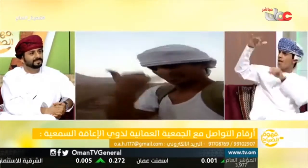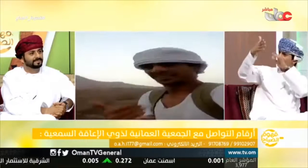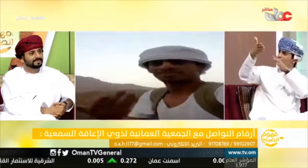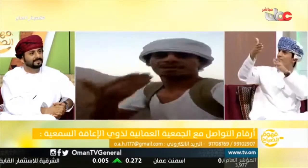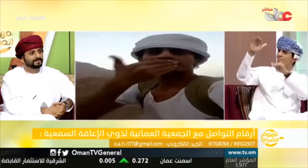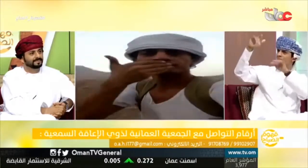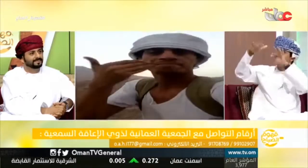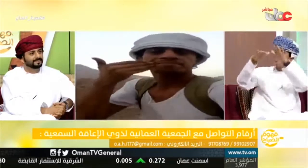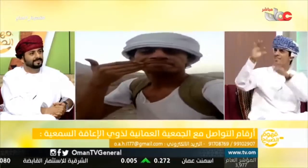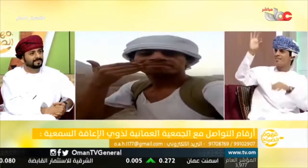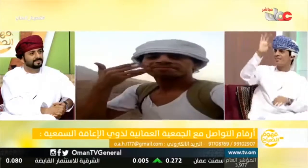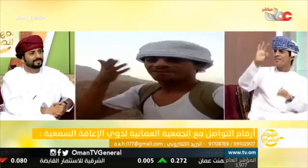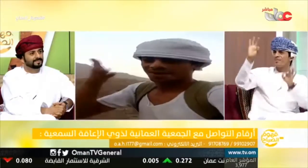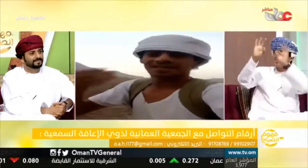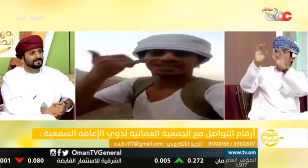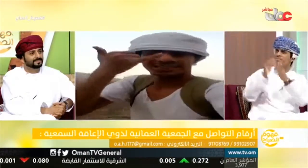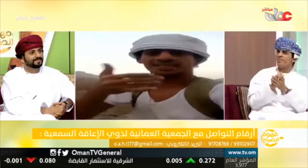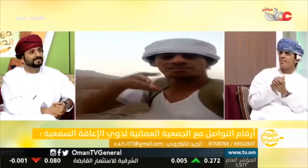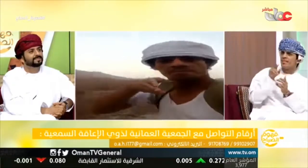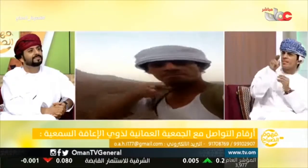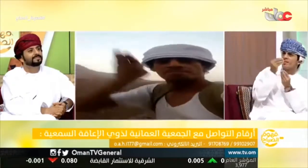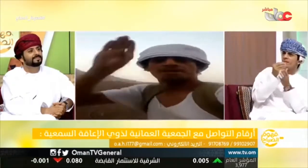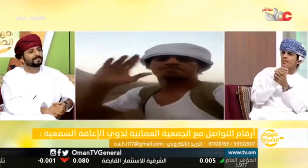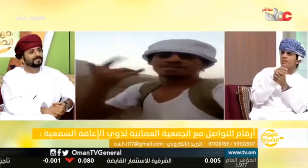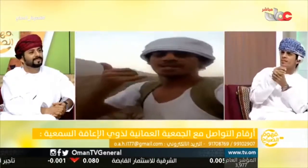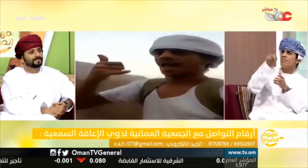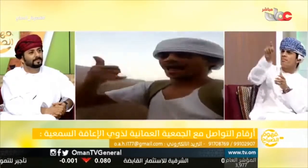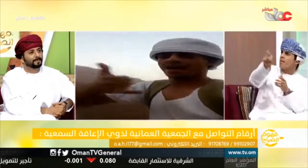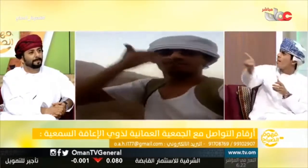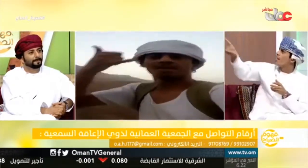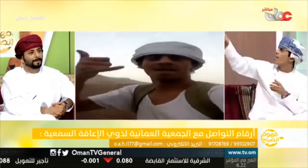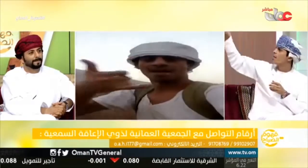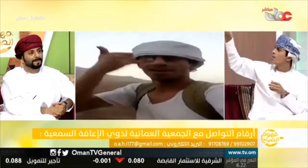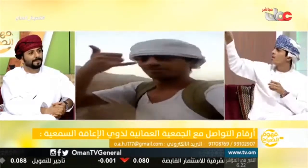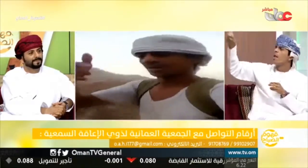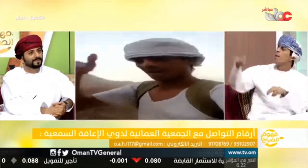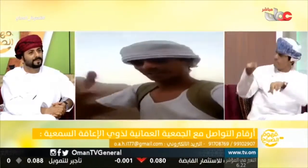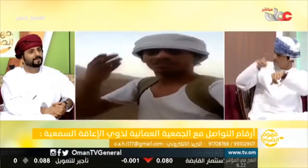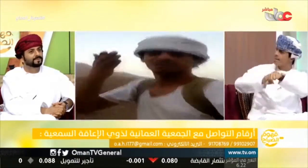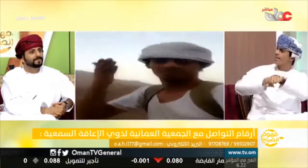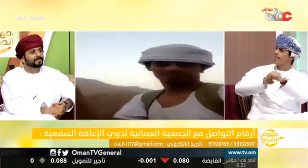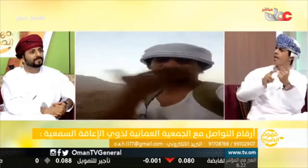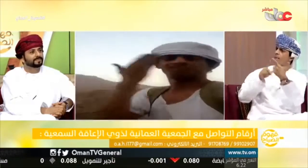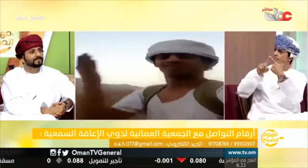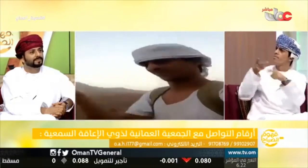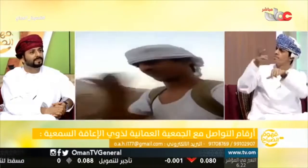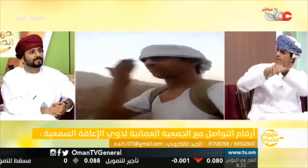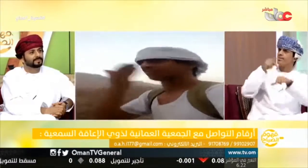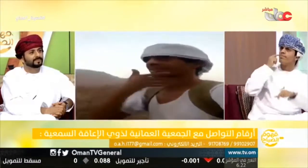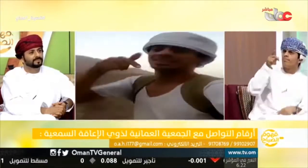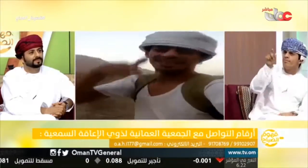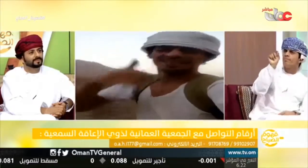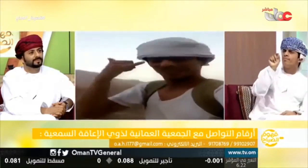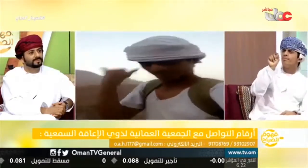أنتظر يأتي النحل لهذه القربة، يحتوي على هذه القربة، وأعرف كيف طريقة وين النحل، توجيه